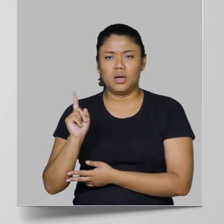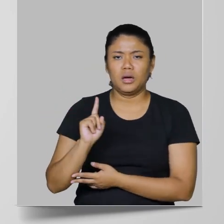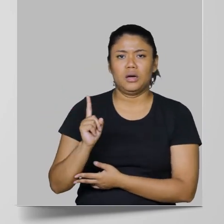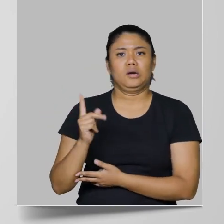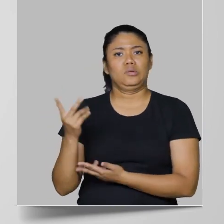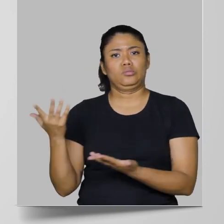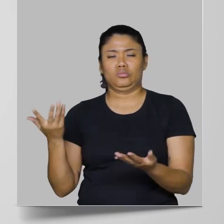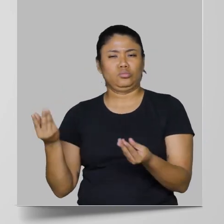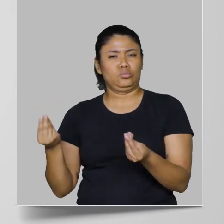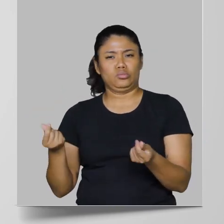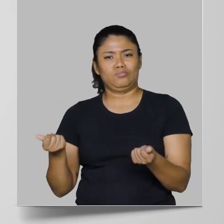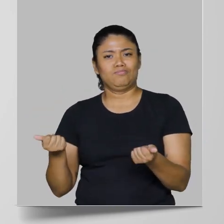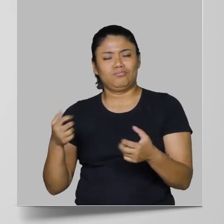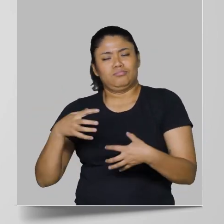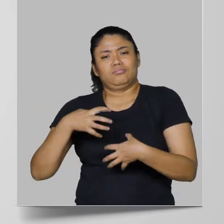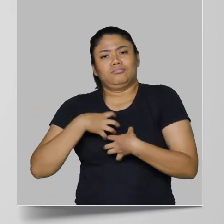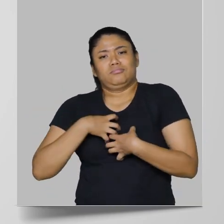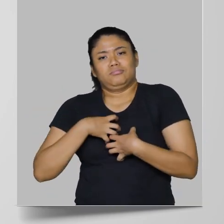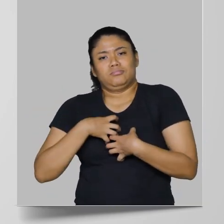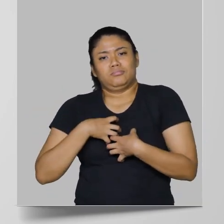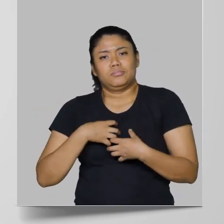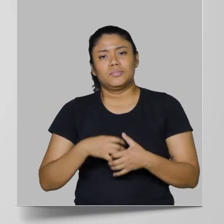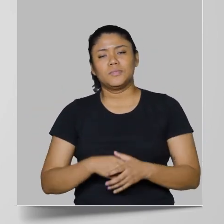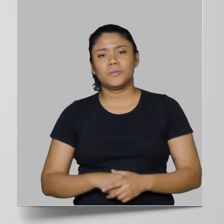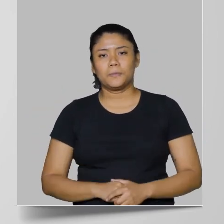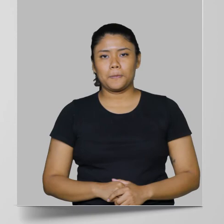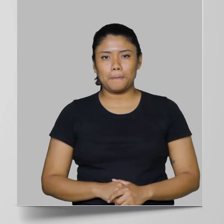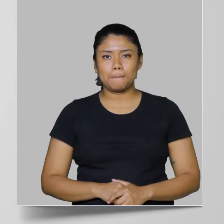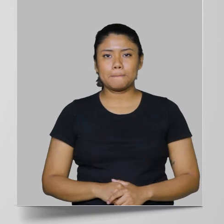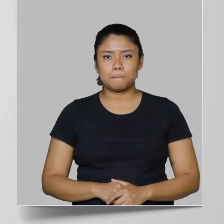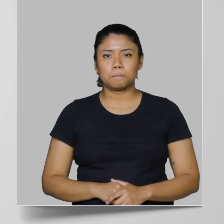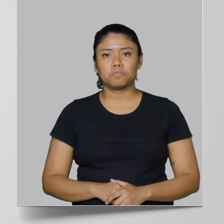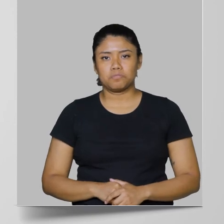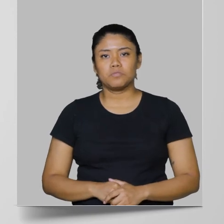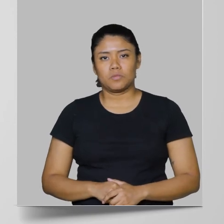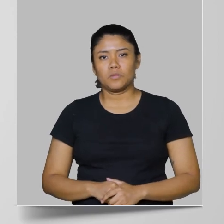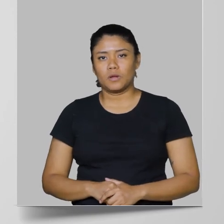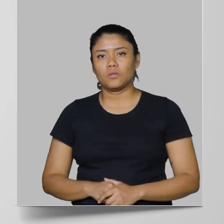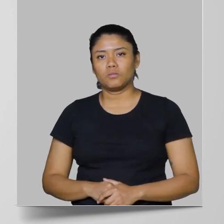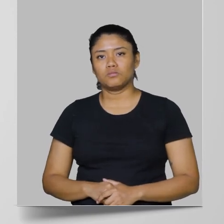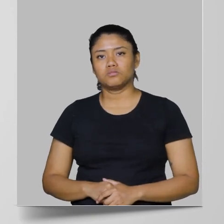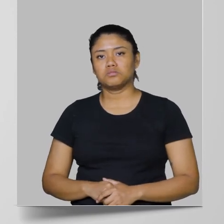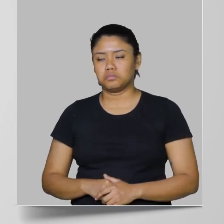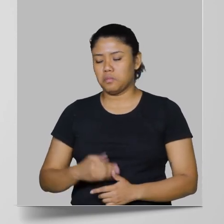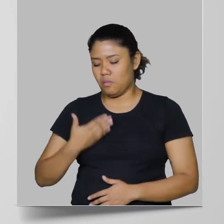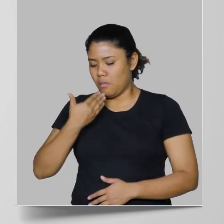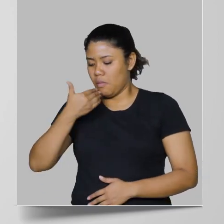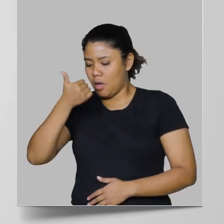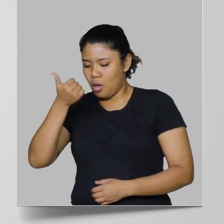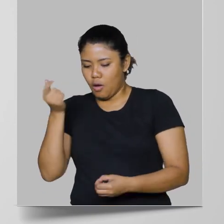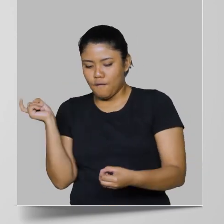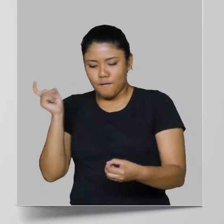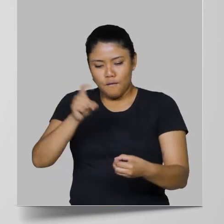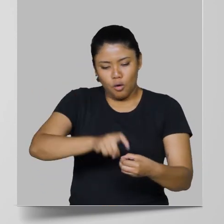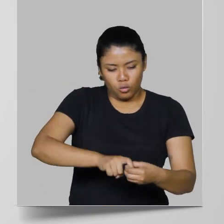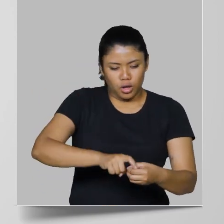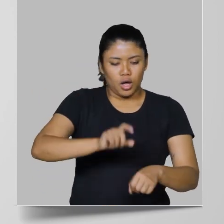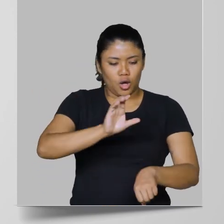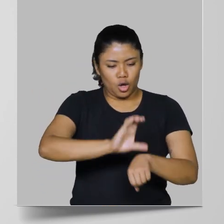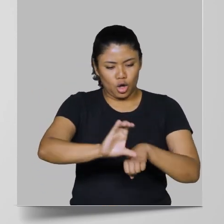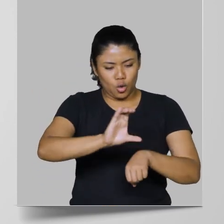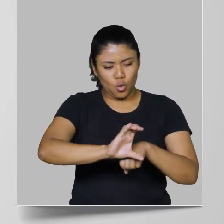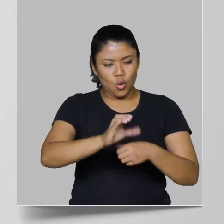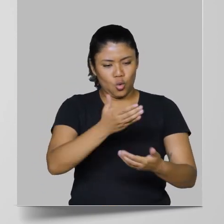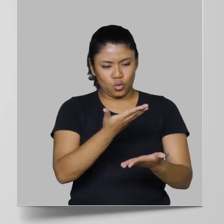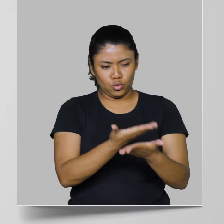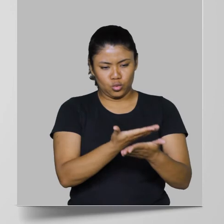me afastar dessa área, porque eu pensava assim, nossa, eu já tenho isso todos os dias, né? Já vou estacionar o carro, tem gente que